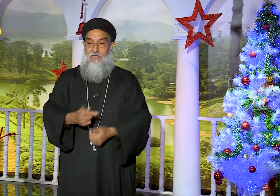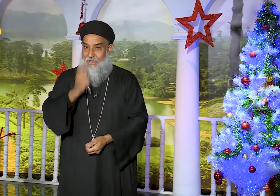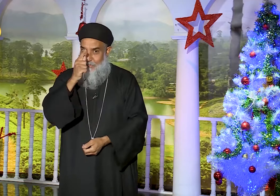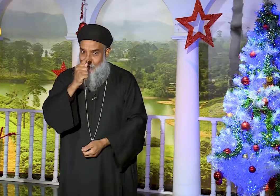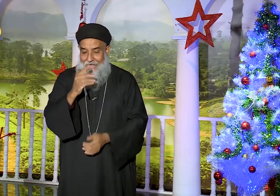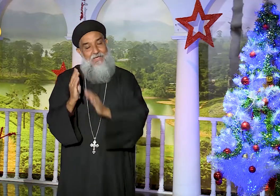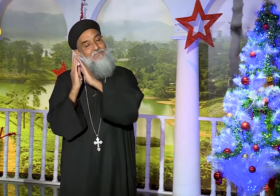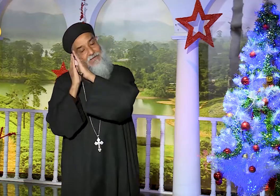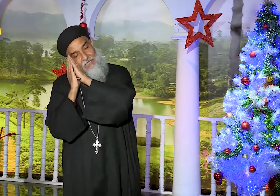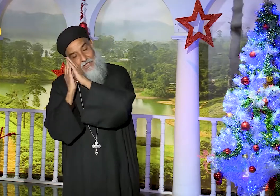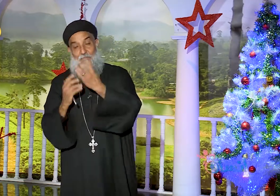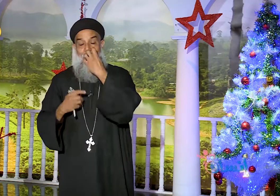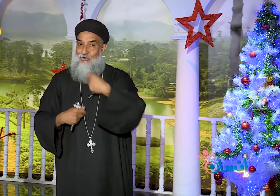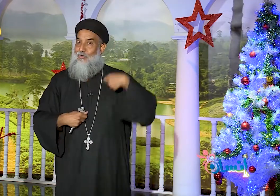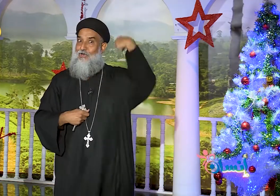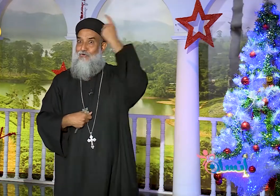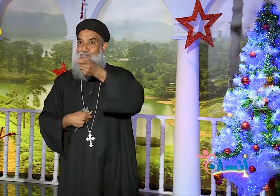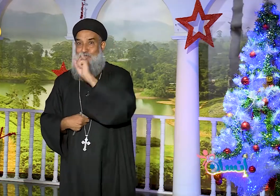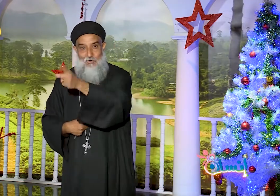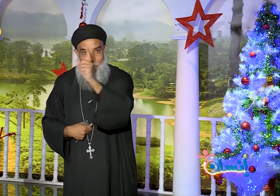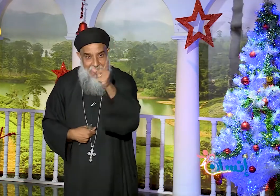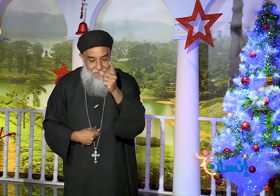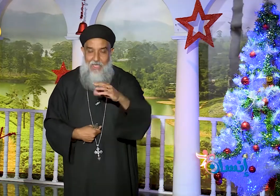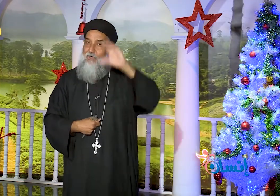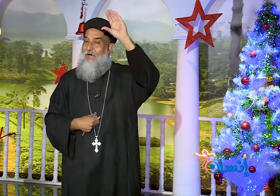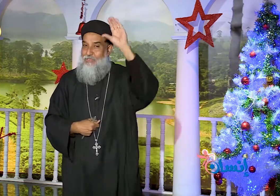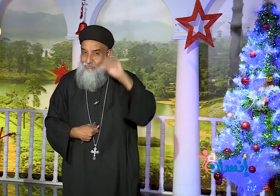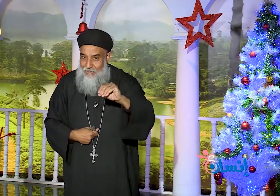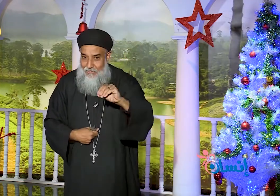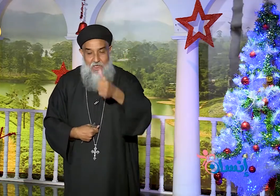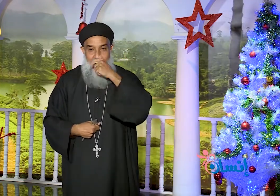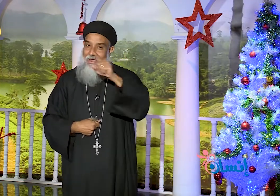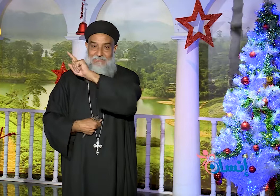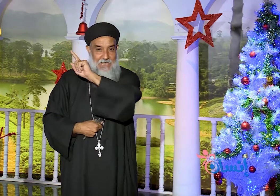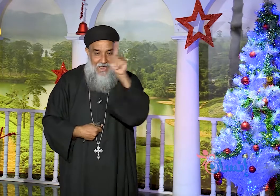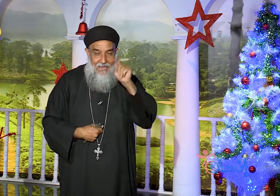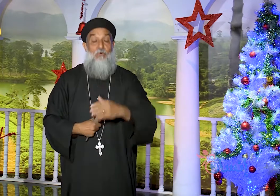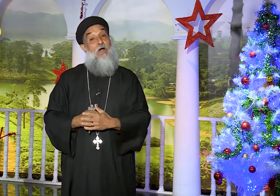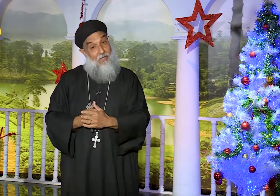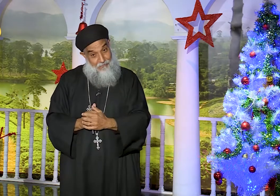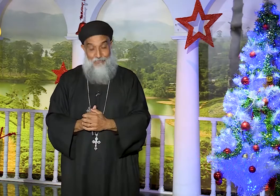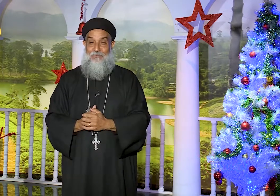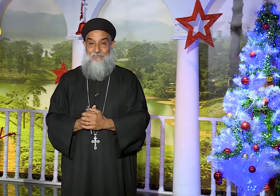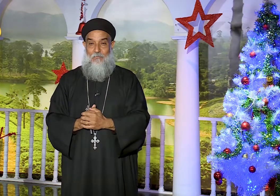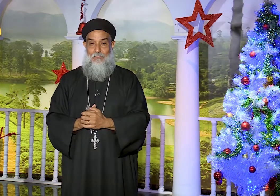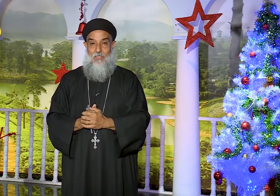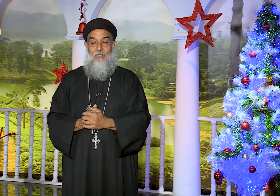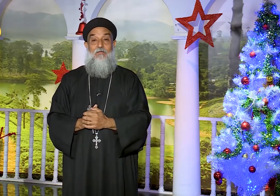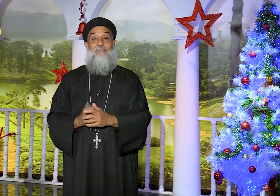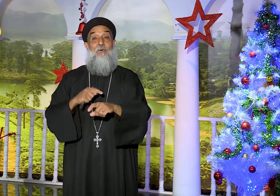يعني اوعى تنيم الروح القدس جواك، اوعى تدفيه، اوعى تزعله. حاضر. في الوقت